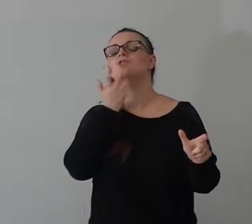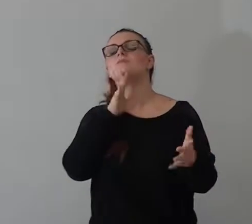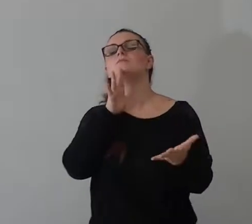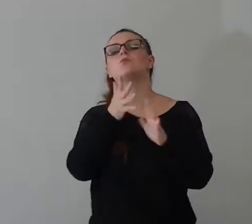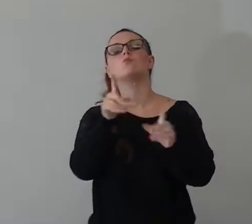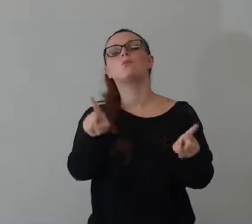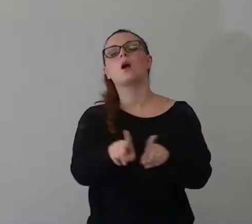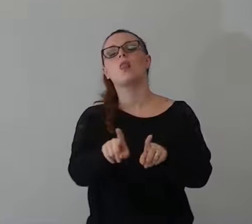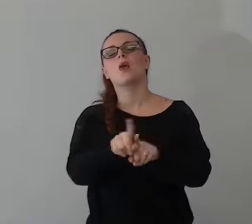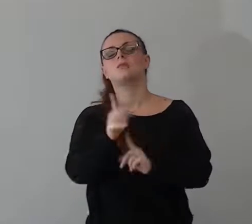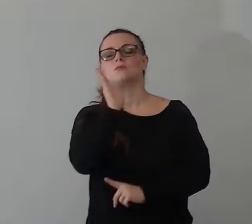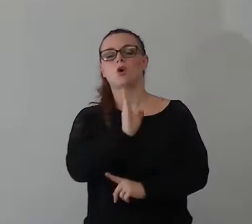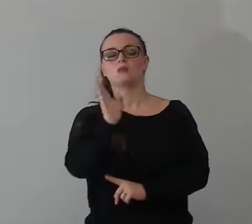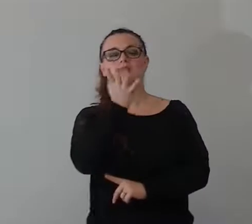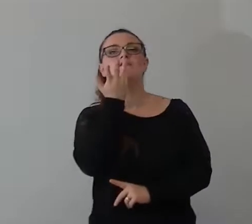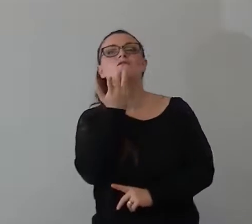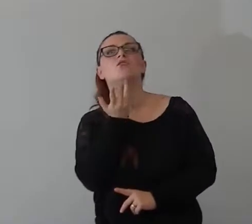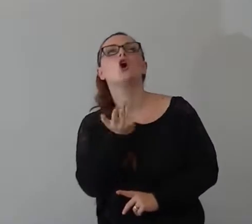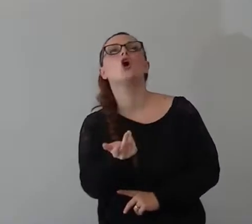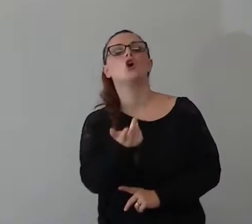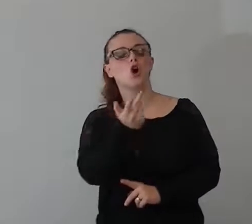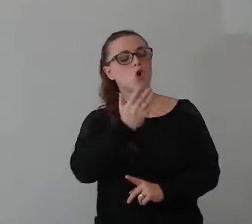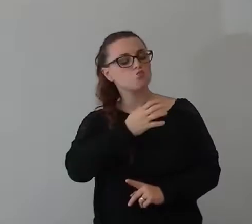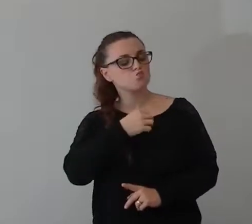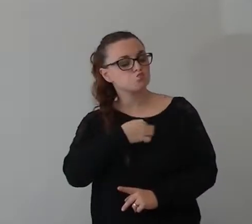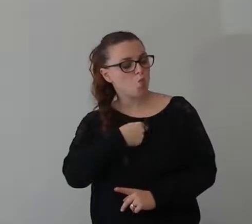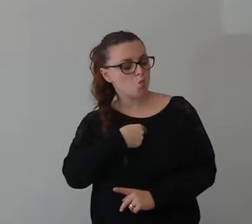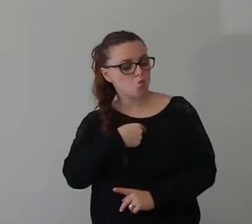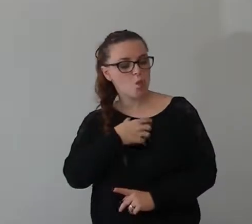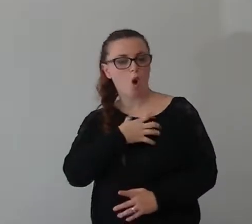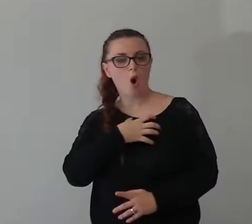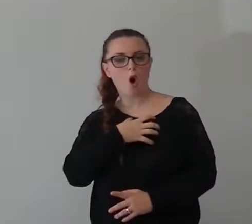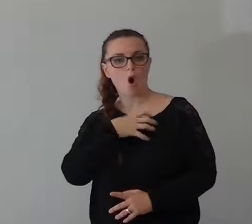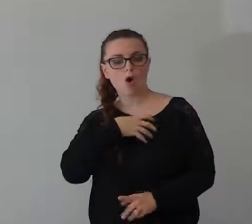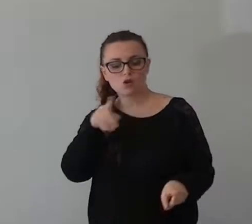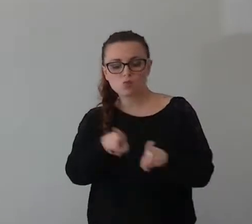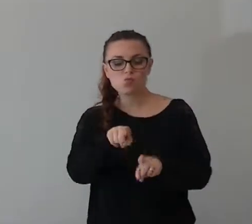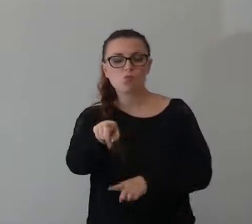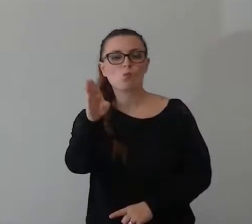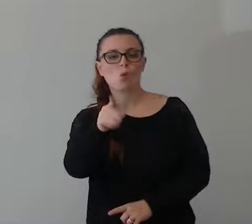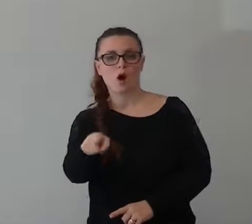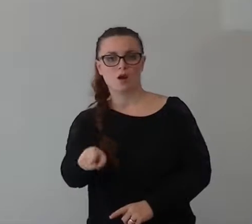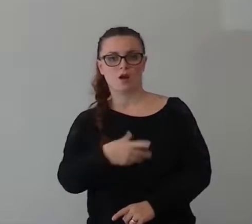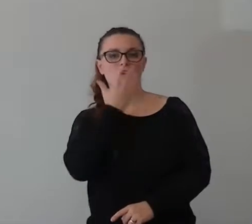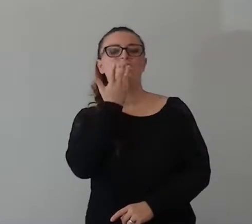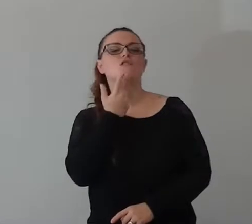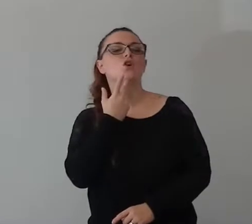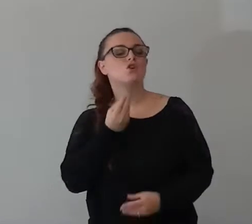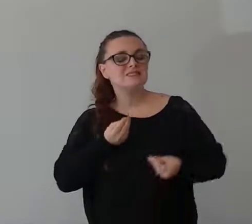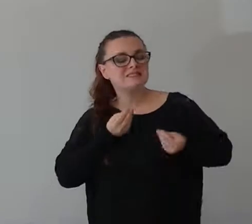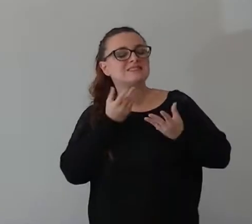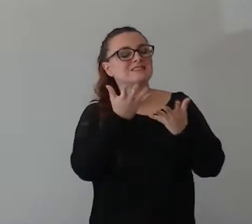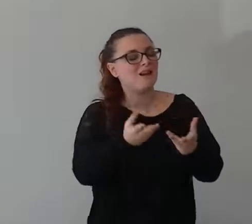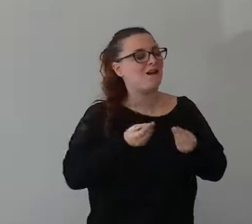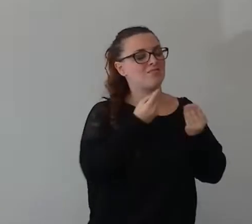stesso cuore, voglio dare oltre quello che è lo stretto indispensabile, e voglio